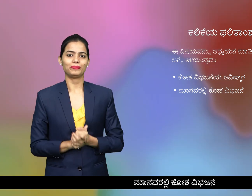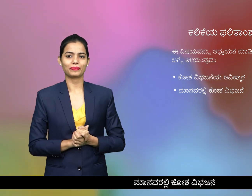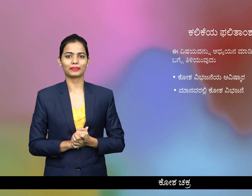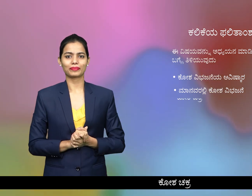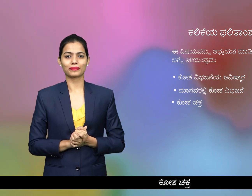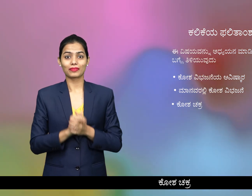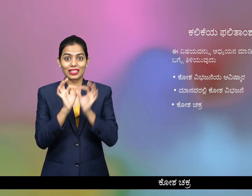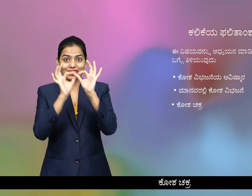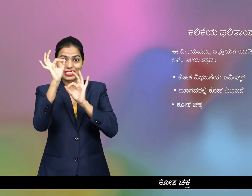ಕೋಶಚಕ್ರ,